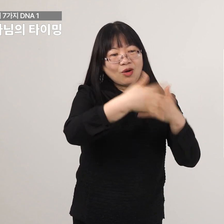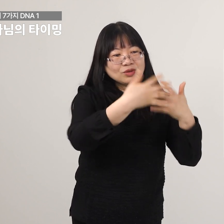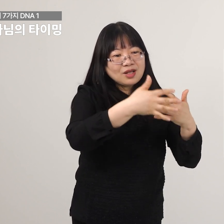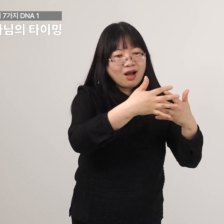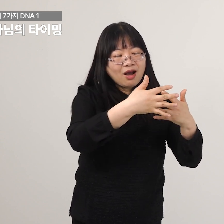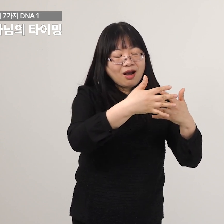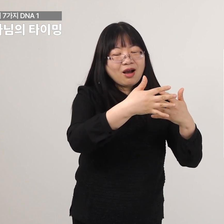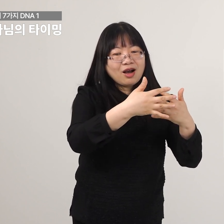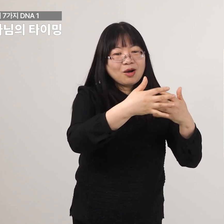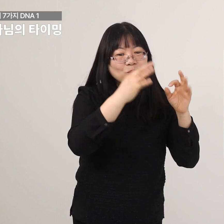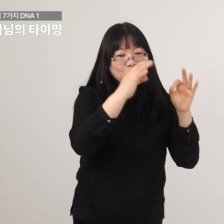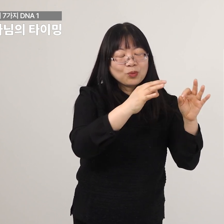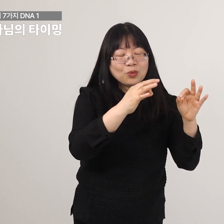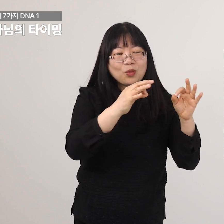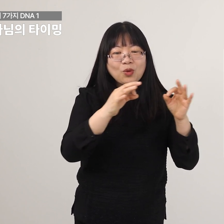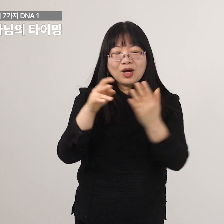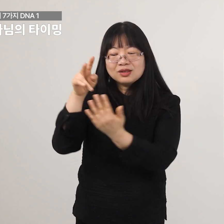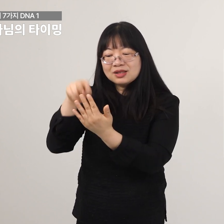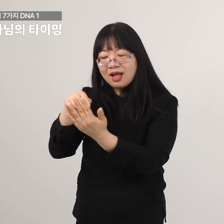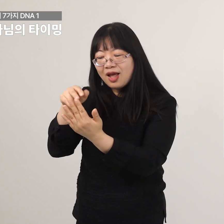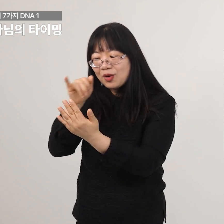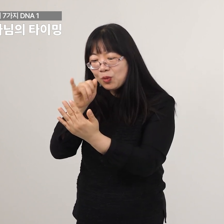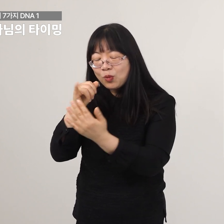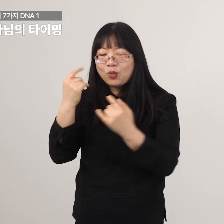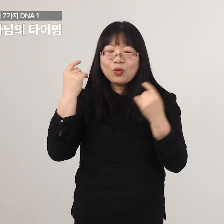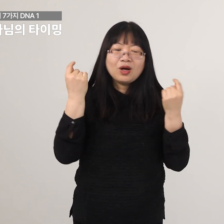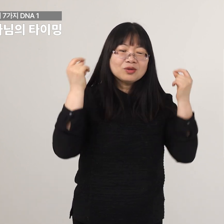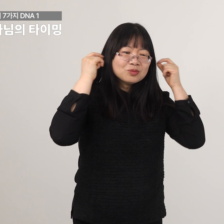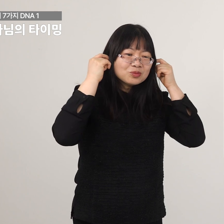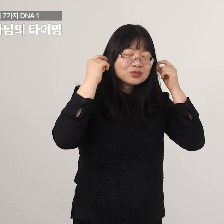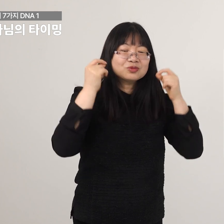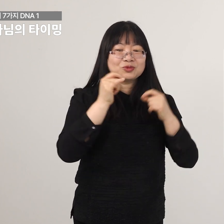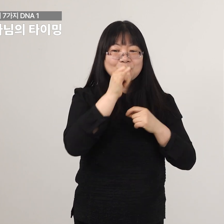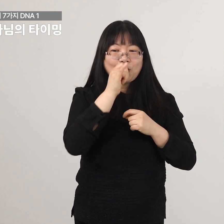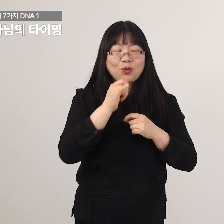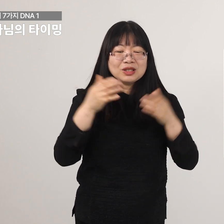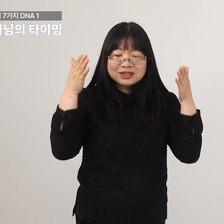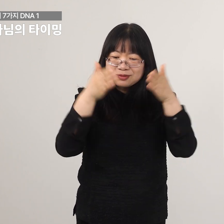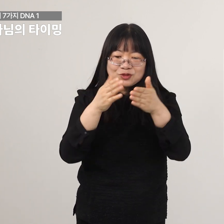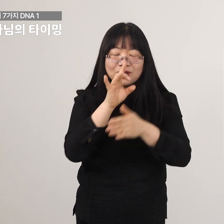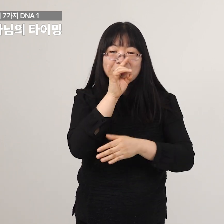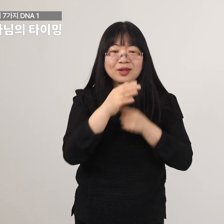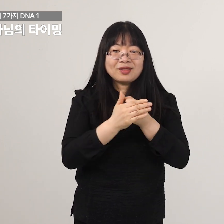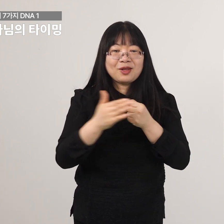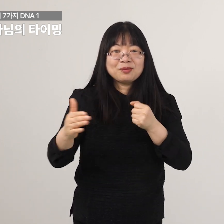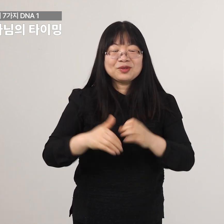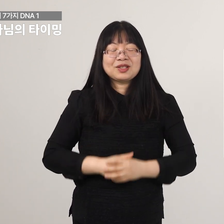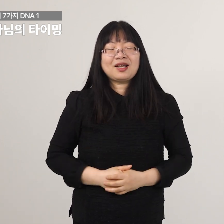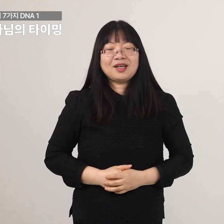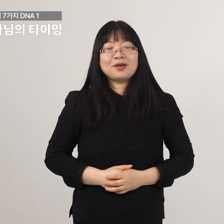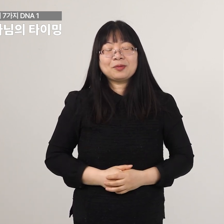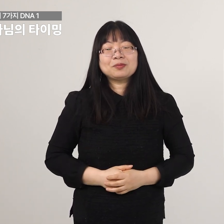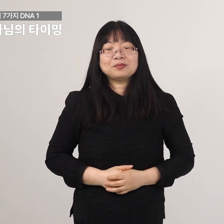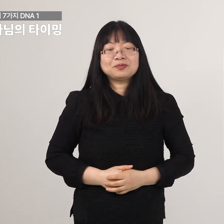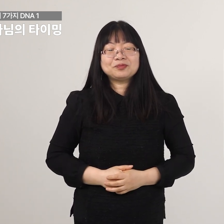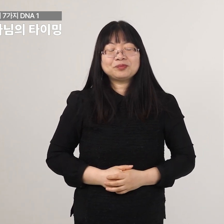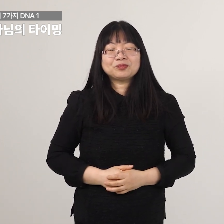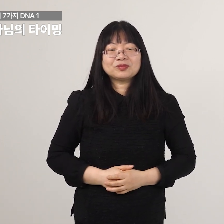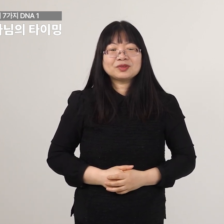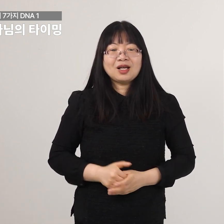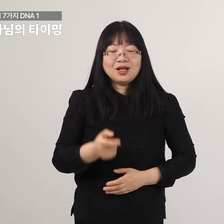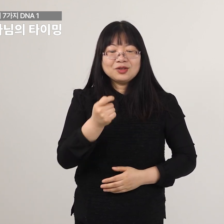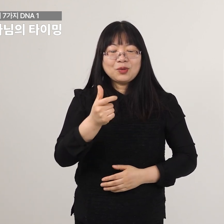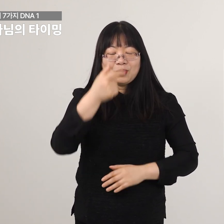틀어놓고 뭘 해요. 이게 집중이 안 되는 시대예요. 그래서 물리적으로 딱